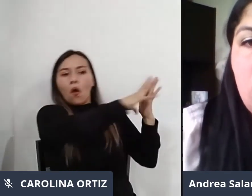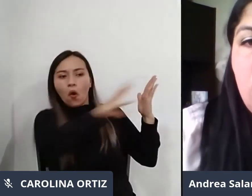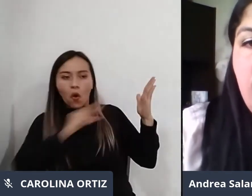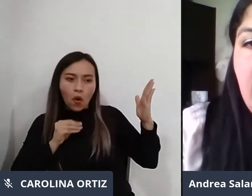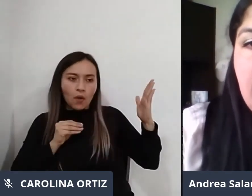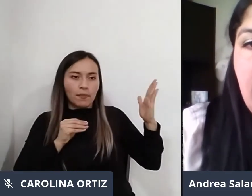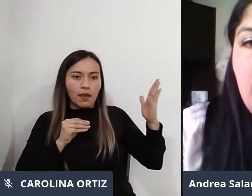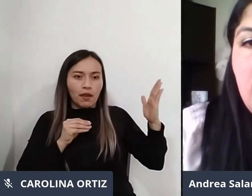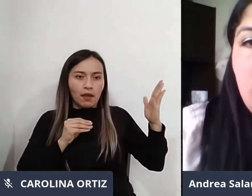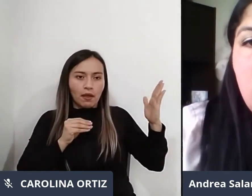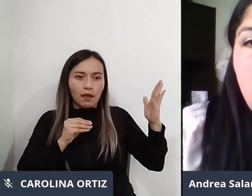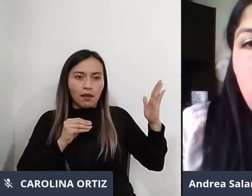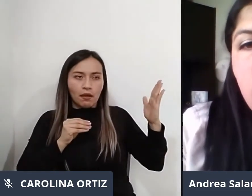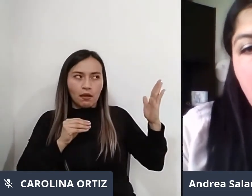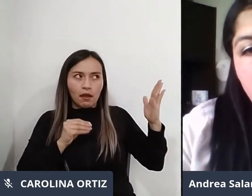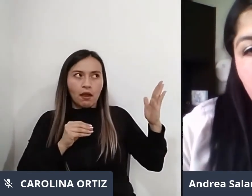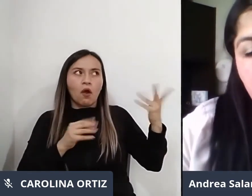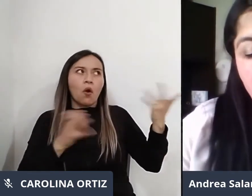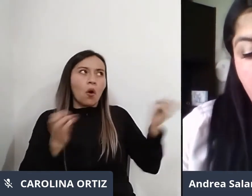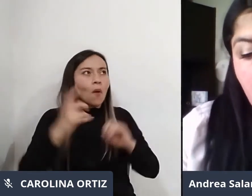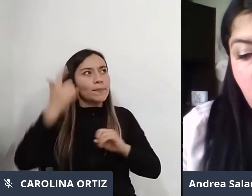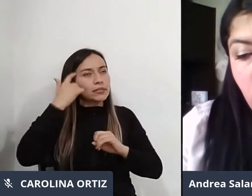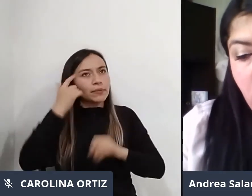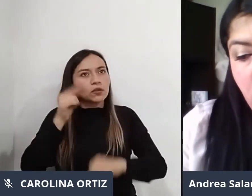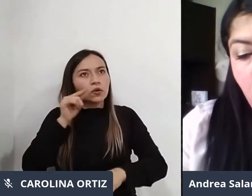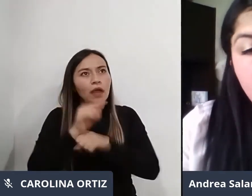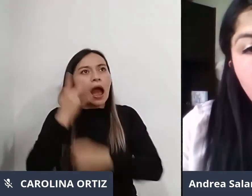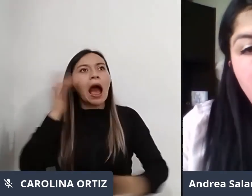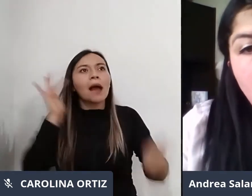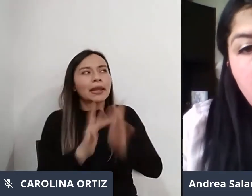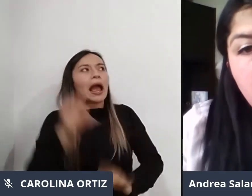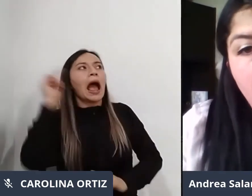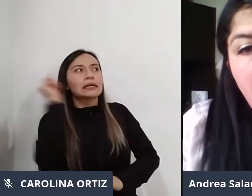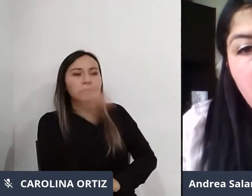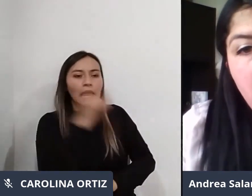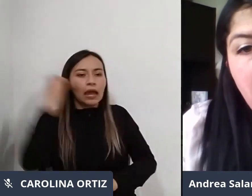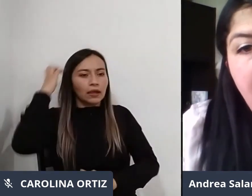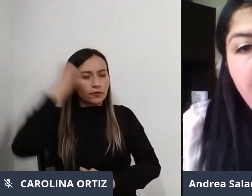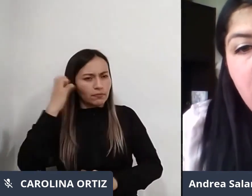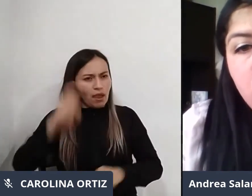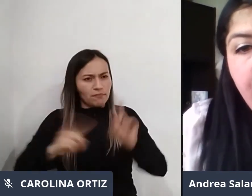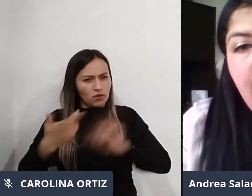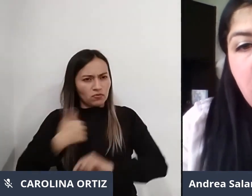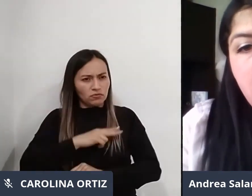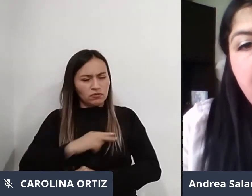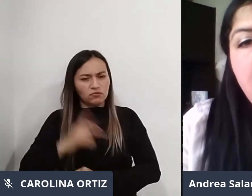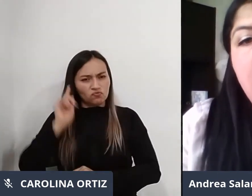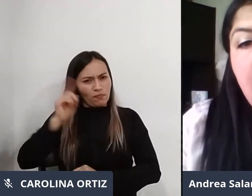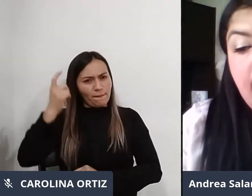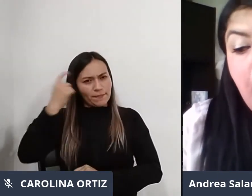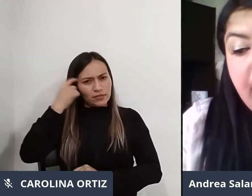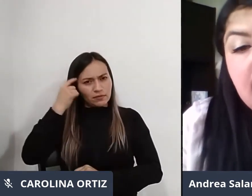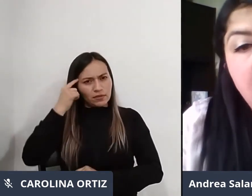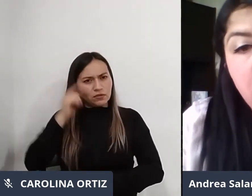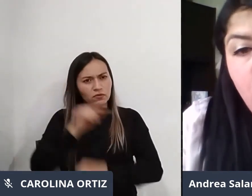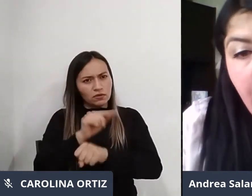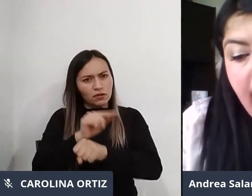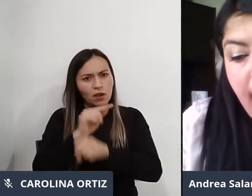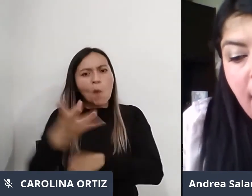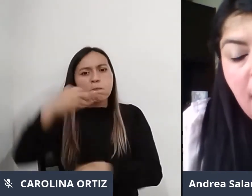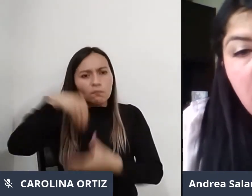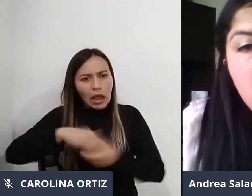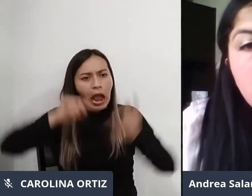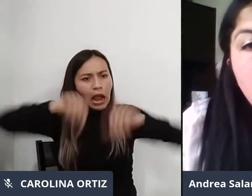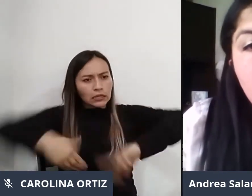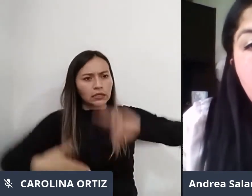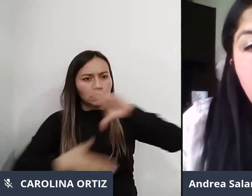establecer un diálogo diferente con lo que nosotros estamos construyendo como escuela, con la filosofía que se puede generar también desde